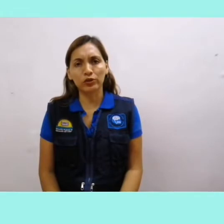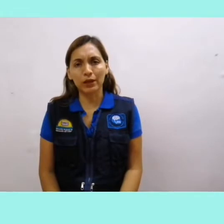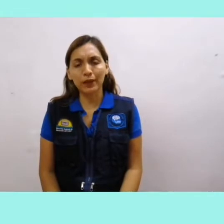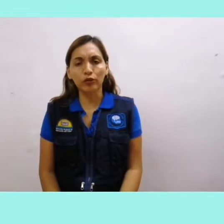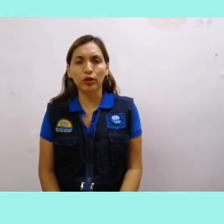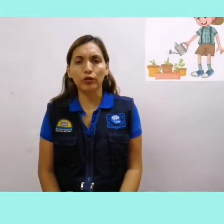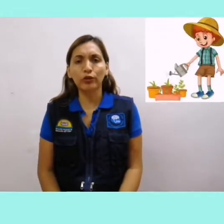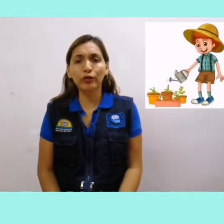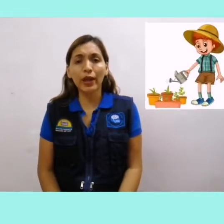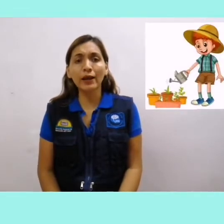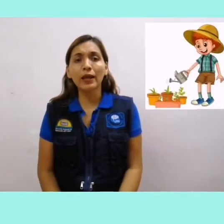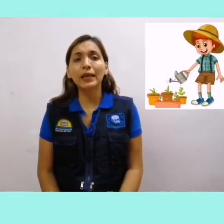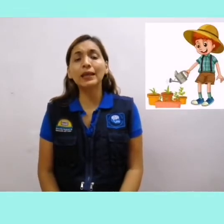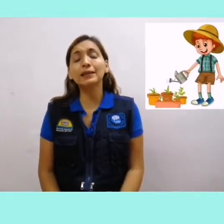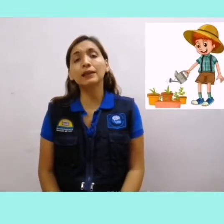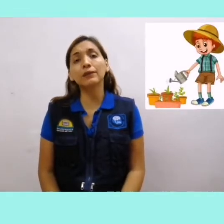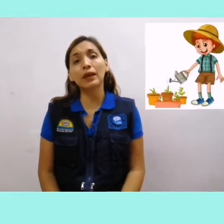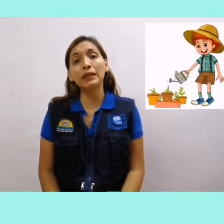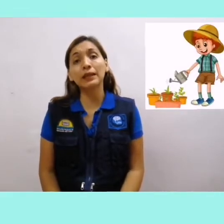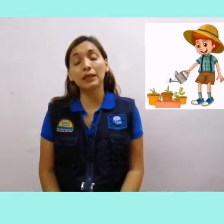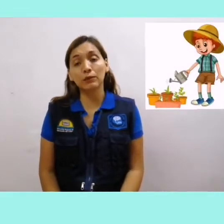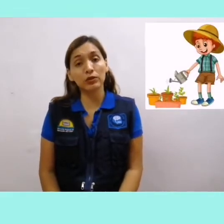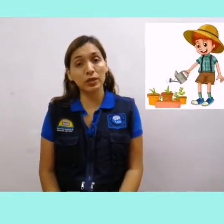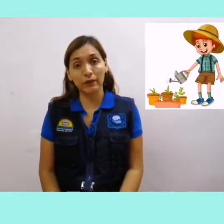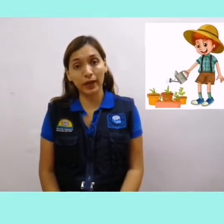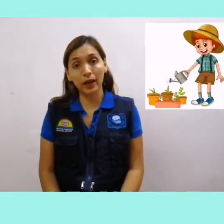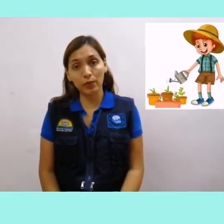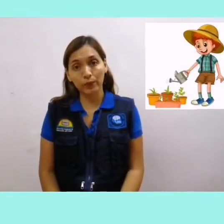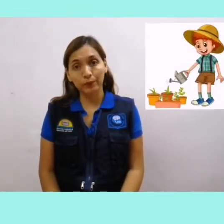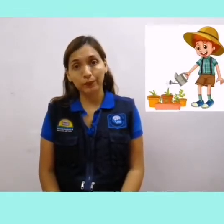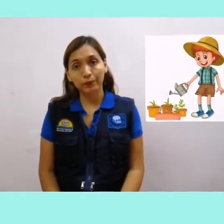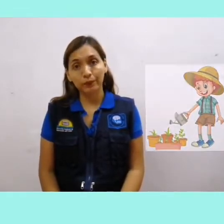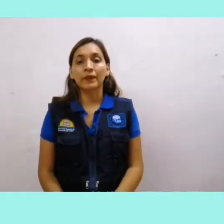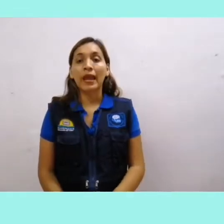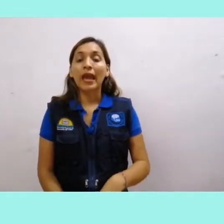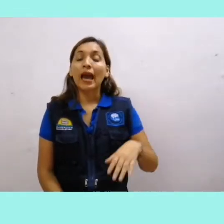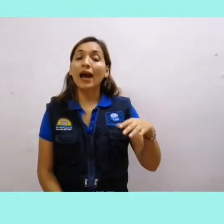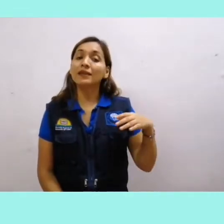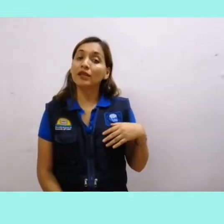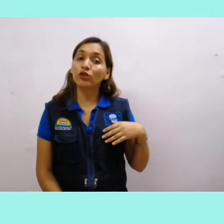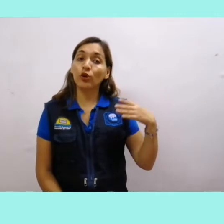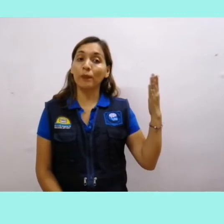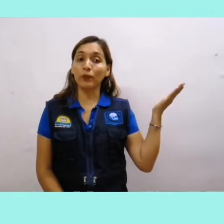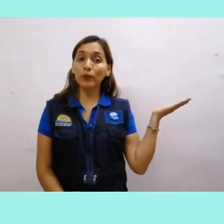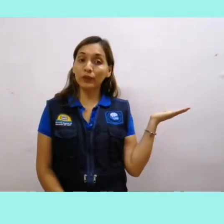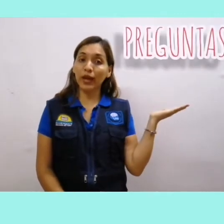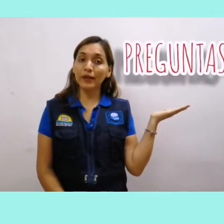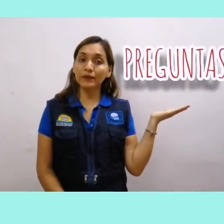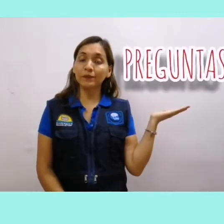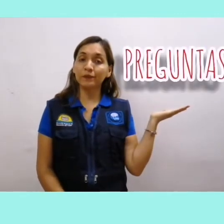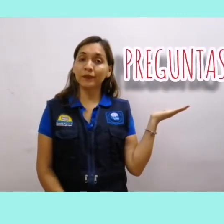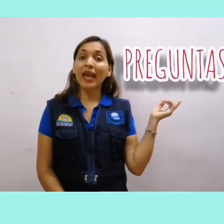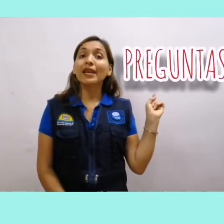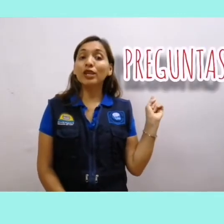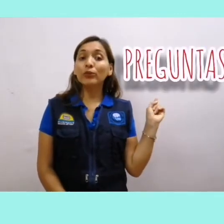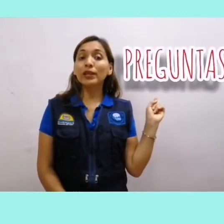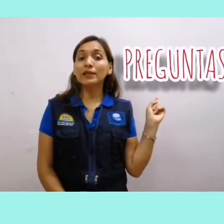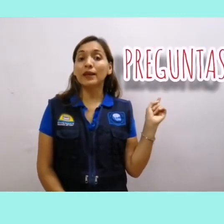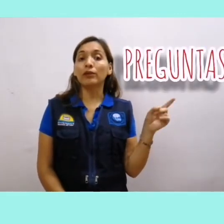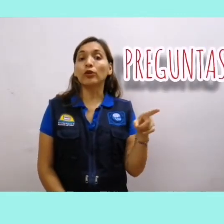elementos Que nos rodean Y las actividades Que tenemos que llevar a cabo Haciéndonos preguntas Y utilizando